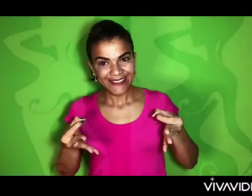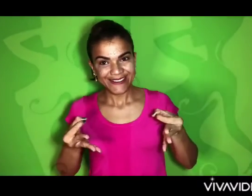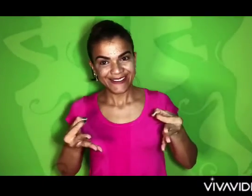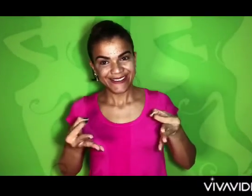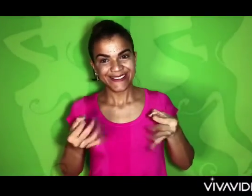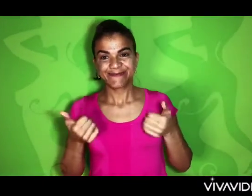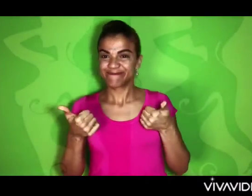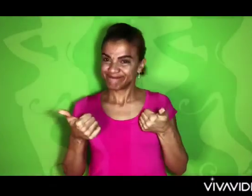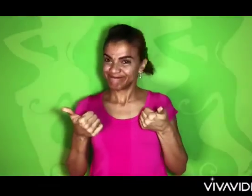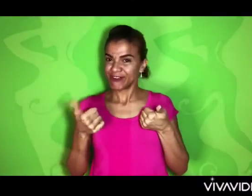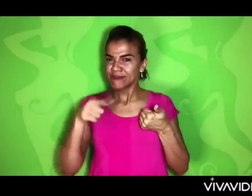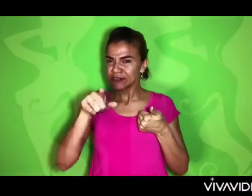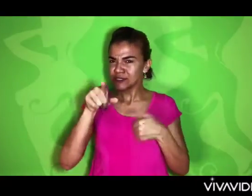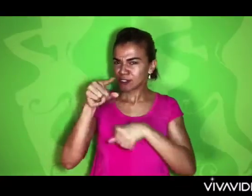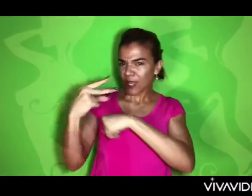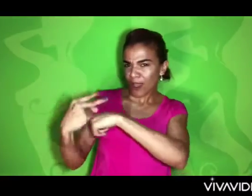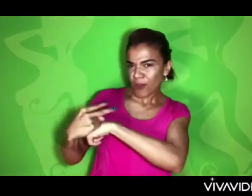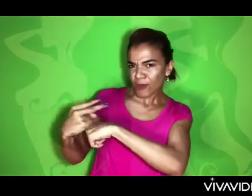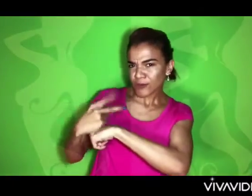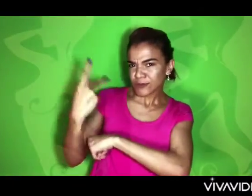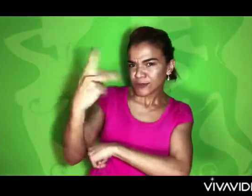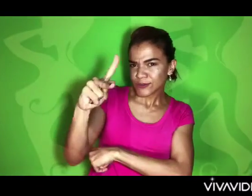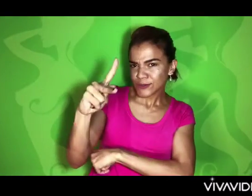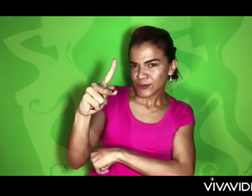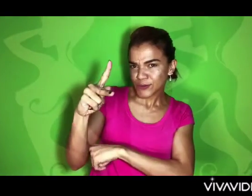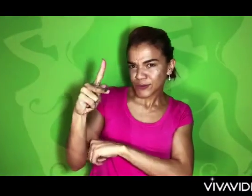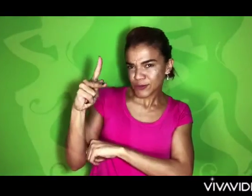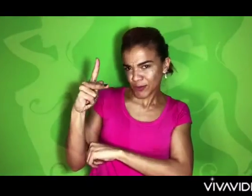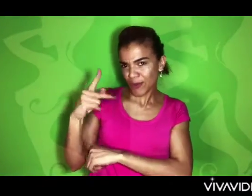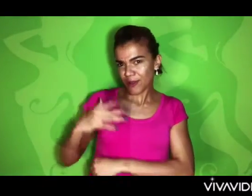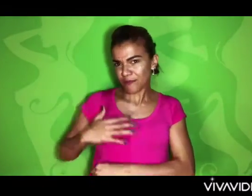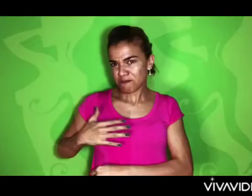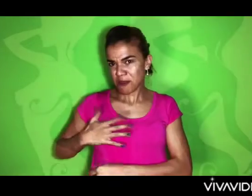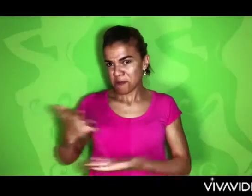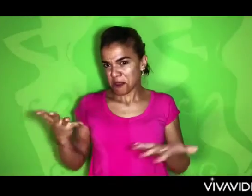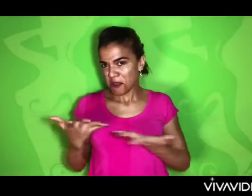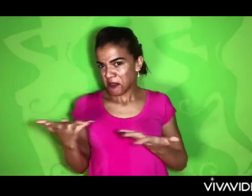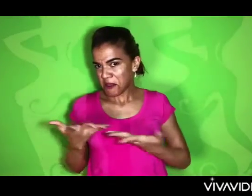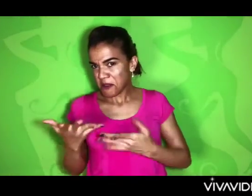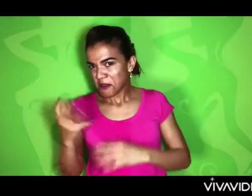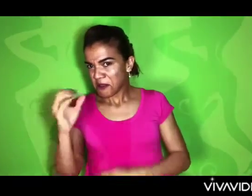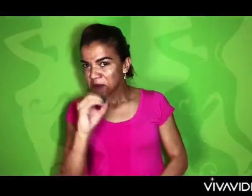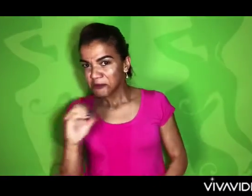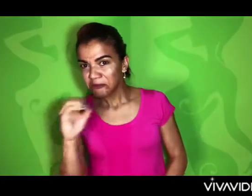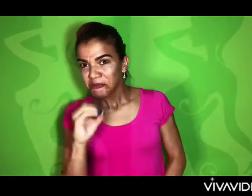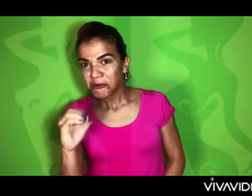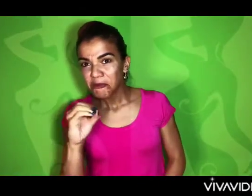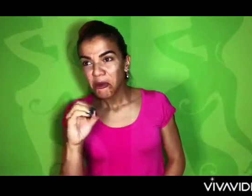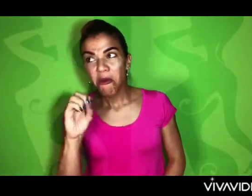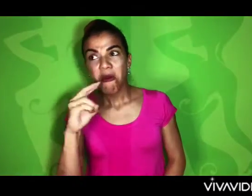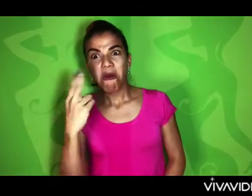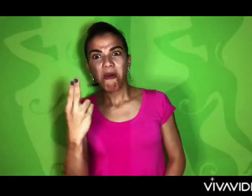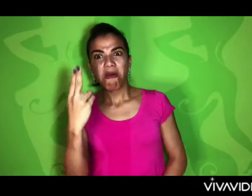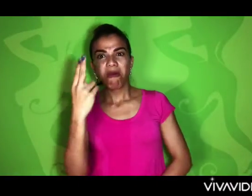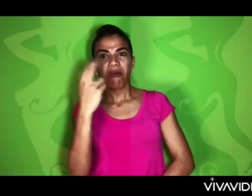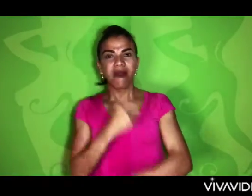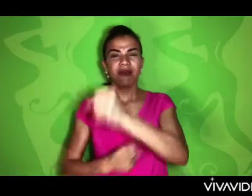é exatamente isso você já cuidou da sua mama hoje e agora no mês de